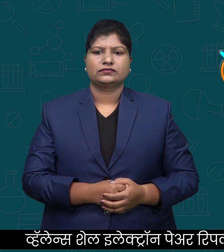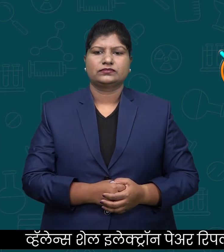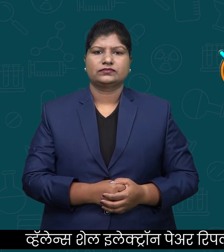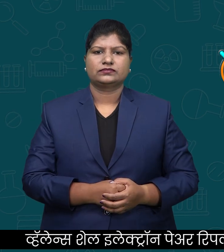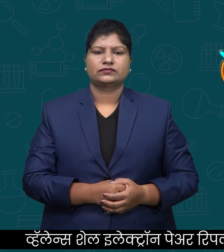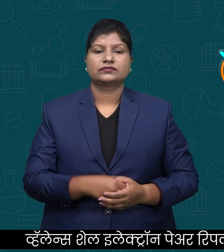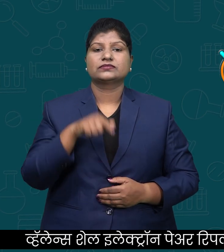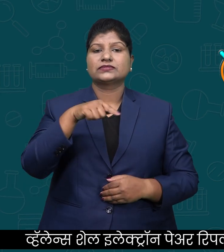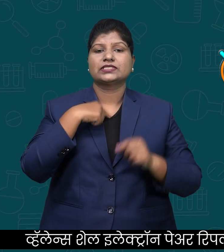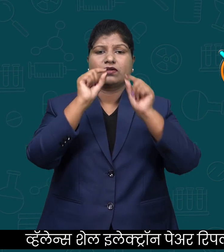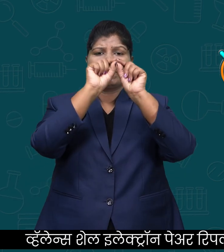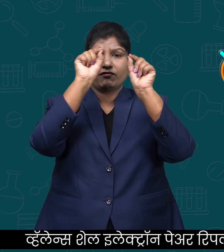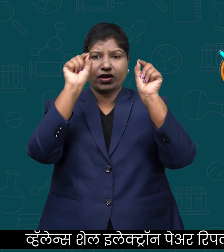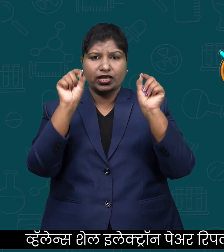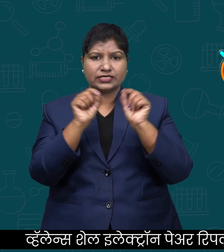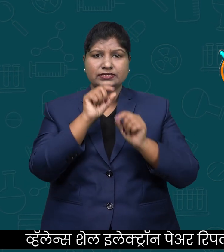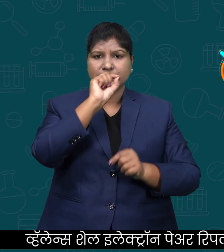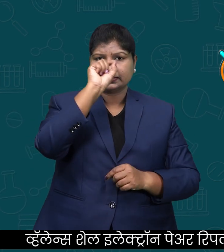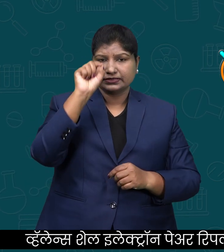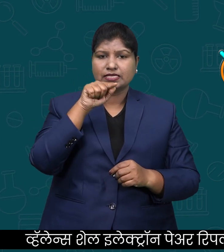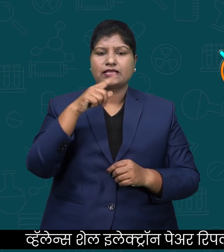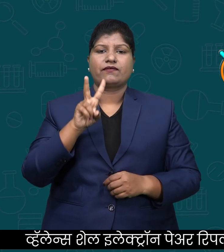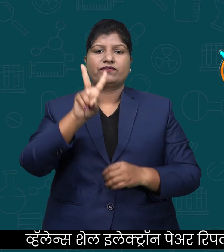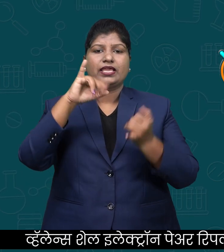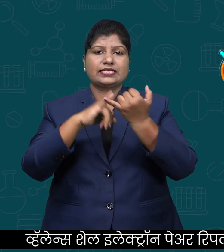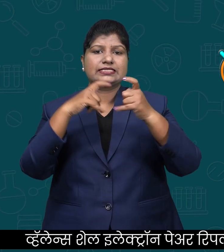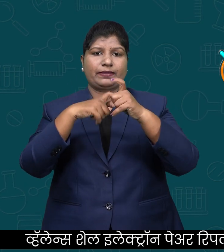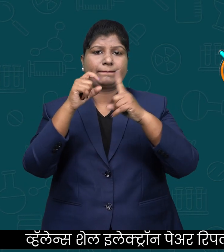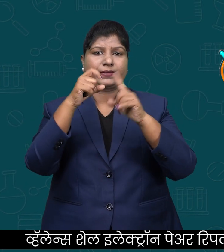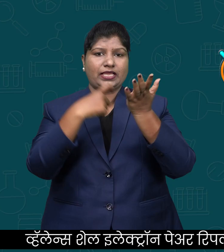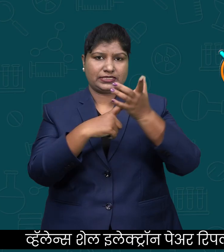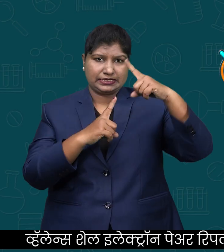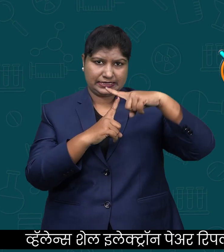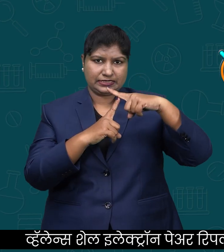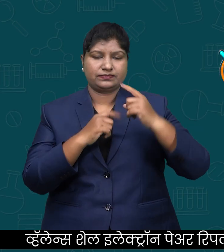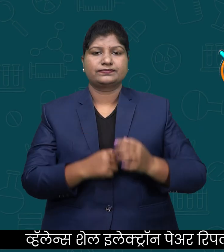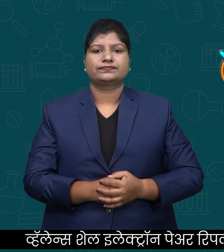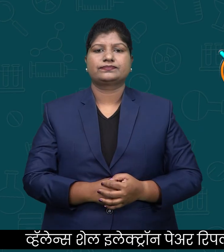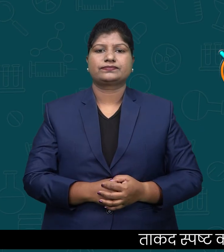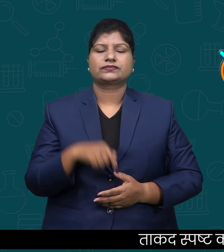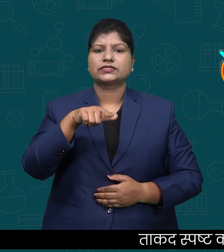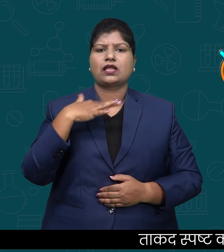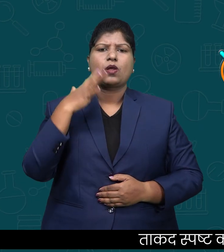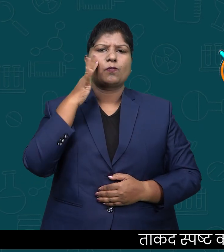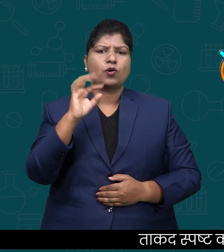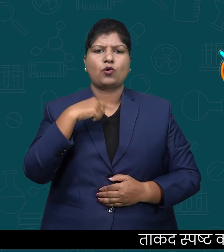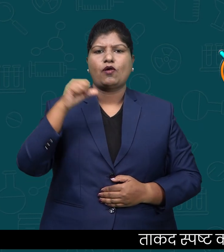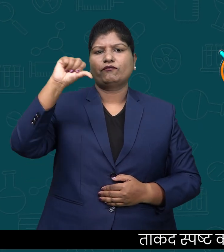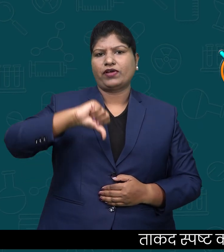व्हॅलेन्स शेल इलेक्ट्रॉन पेअर रिपल्शन थिअरी VSEPRT मुख्यत्वे बॉन्ड्सची ताकद स्पष्ट करण्यात अपयशी